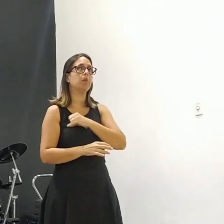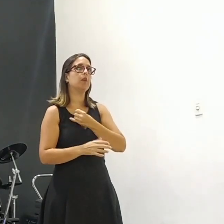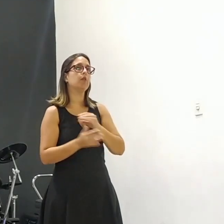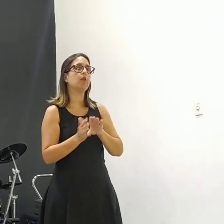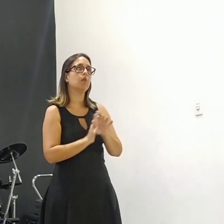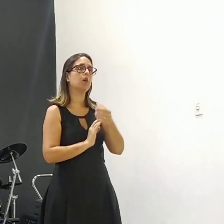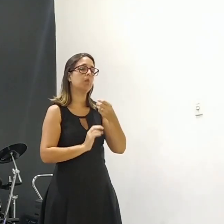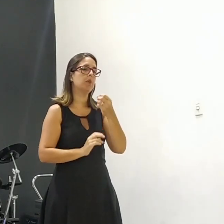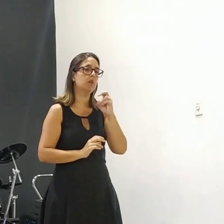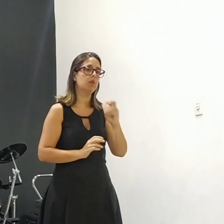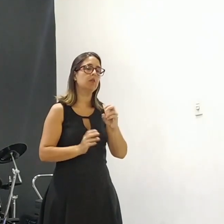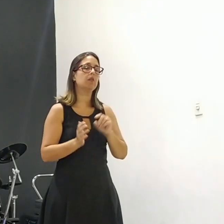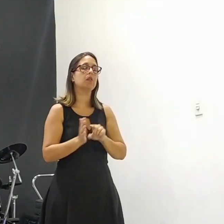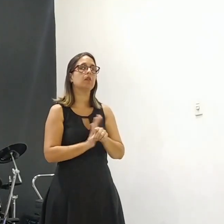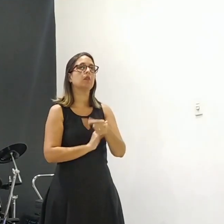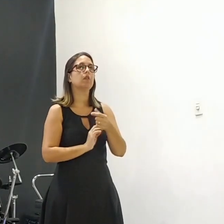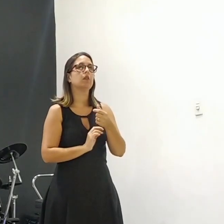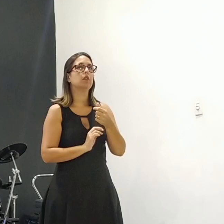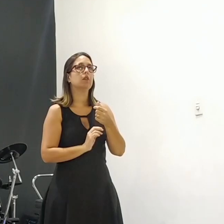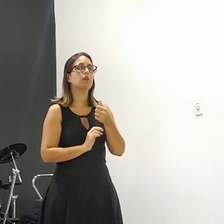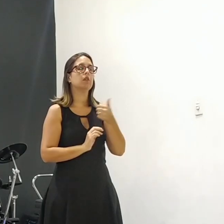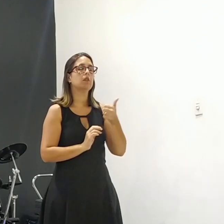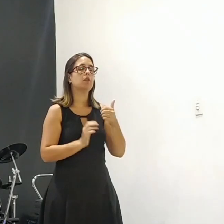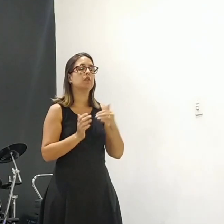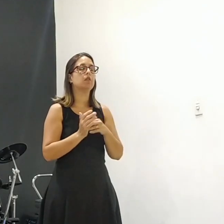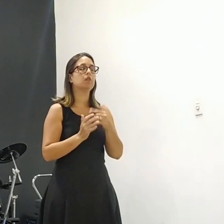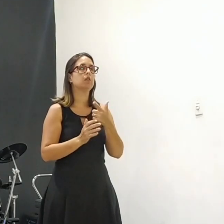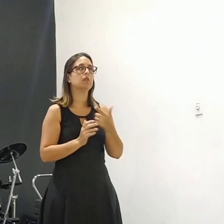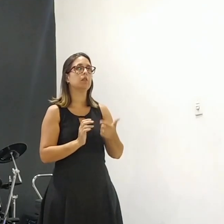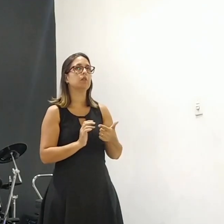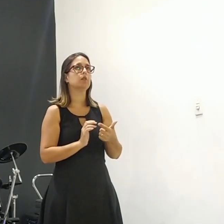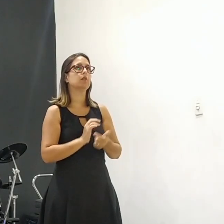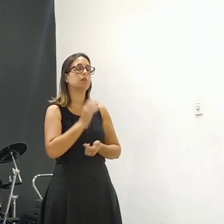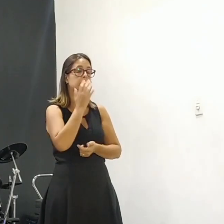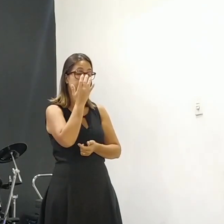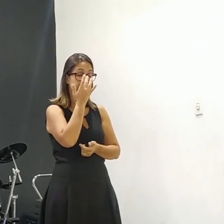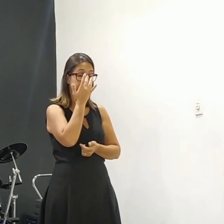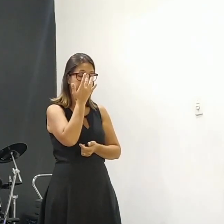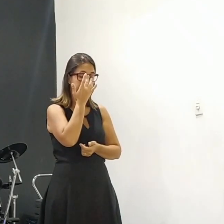e 12, primeira carta de João, capítulo de número 5.